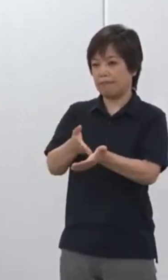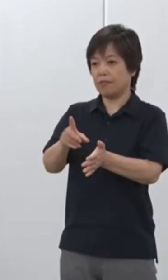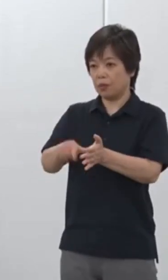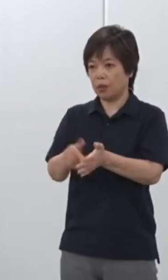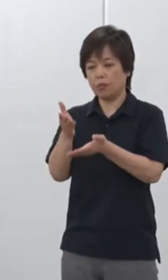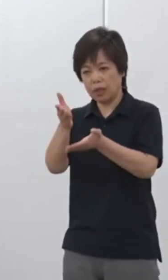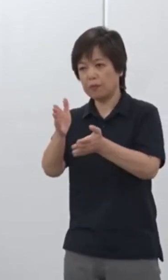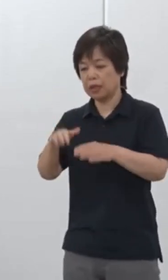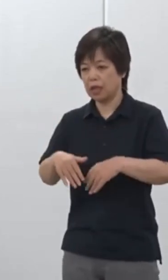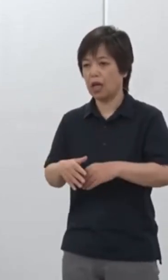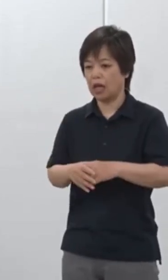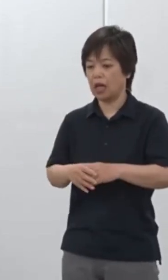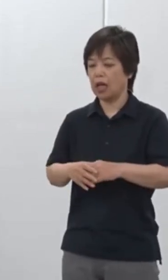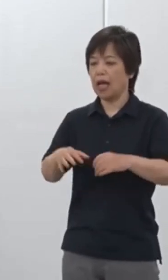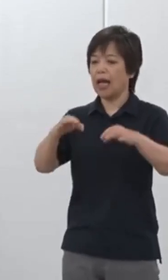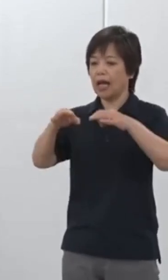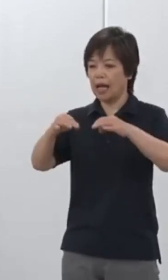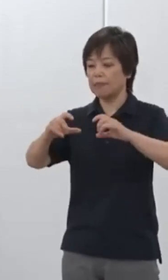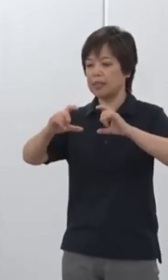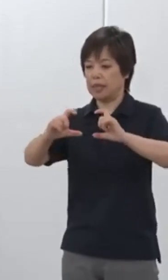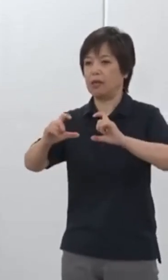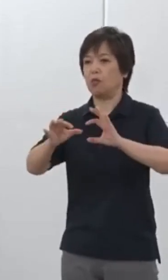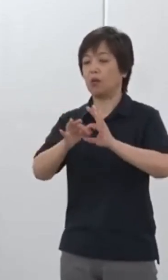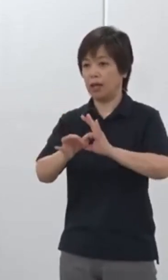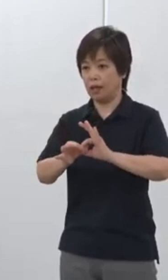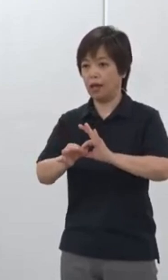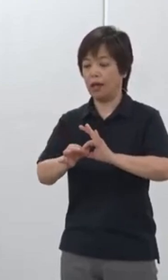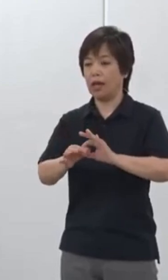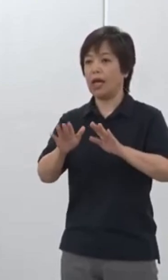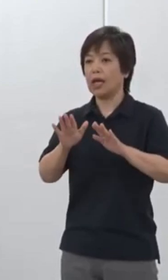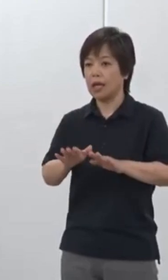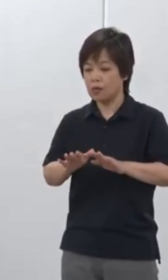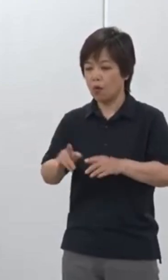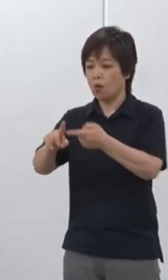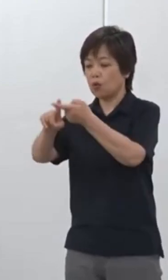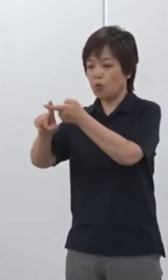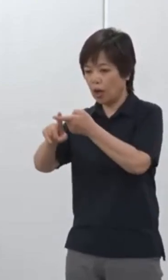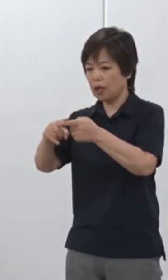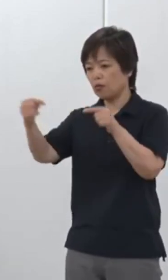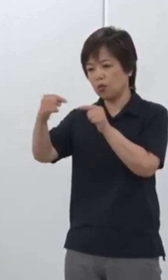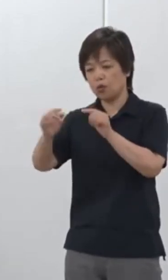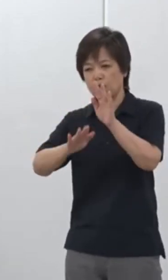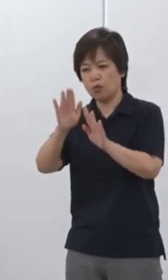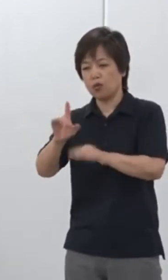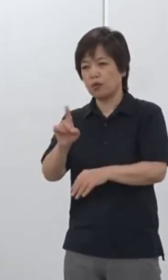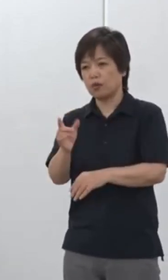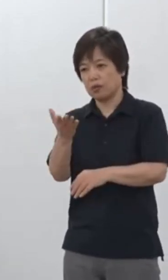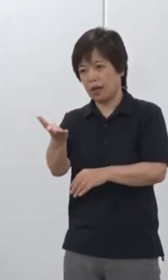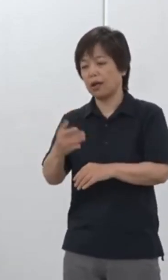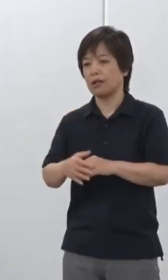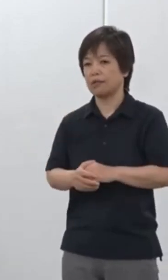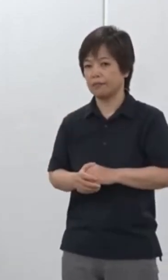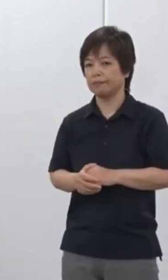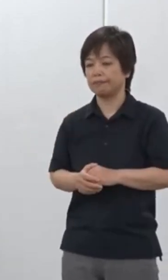の、紙チケットの関係ですね、 はい、 あのこれの、現状その協会さんとの、 あの協議状況っていうのはどうなってるんでしょうか